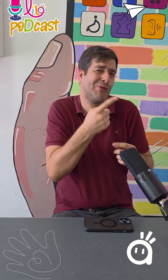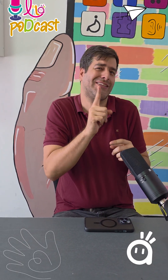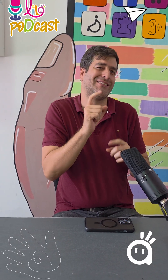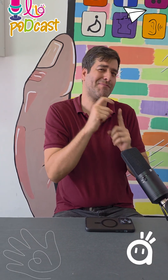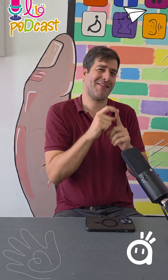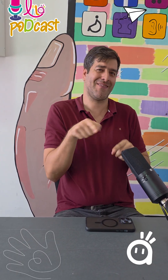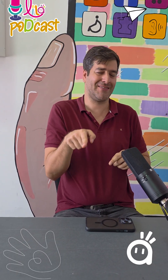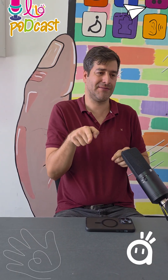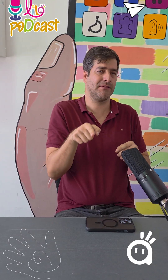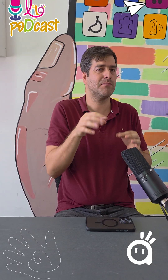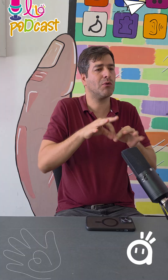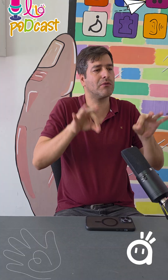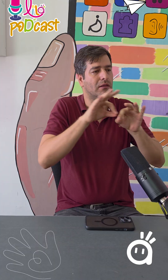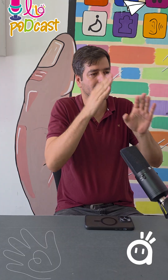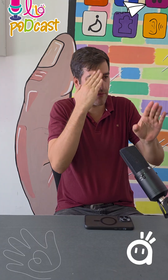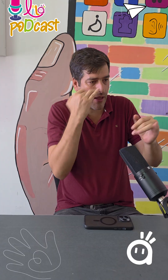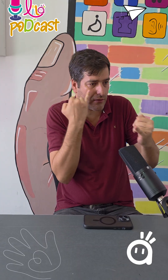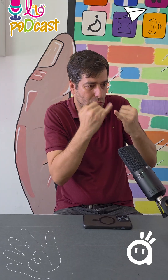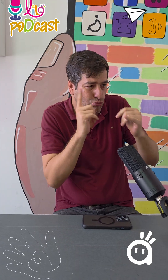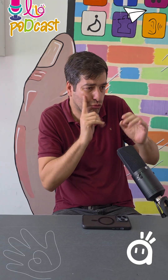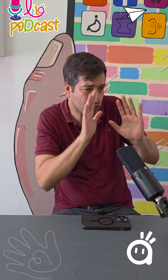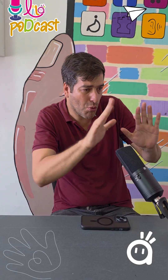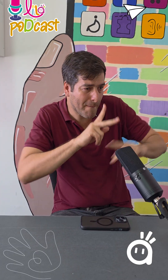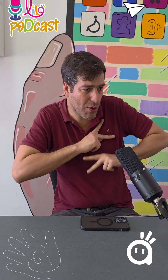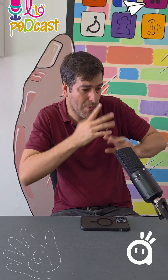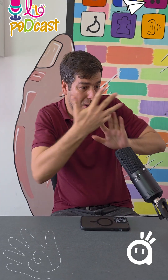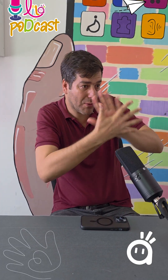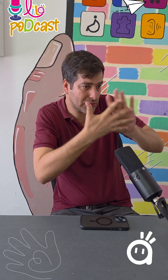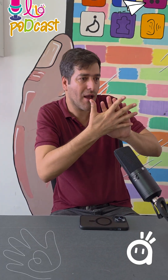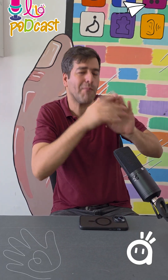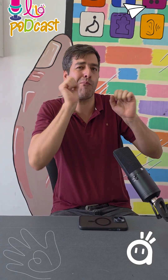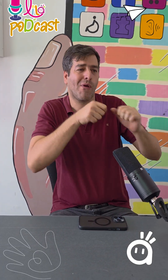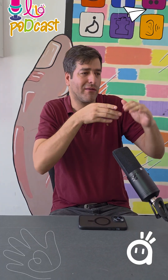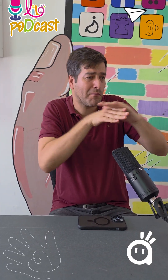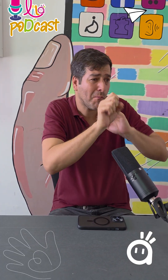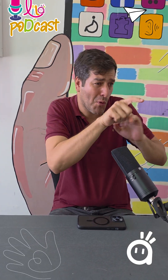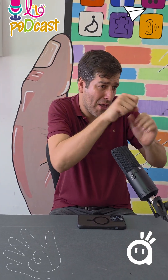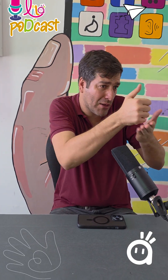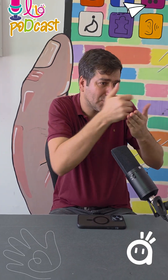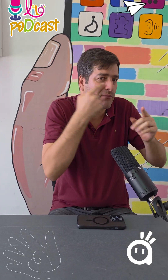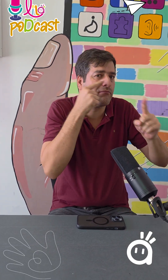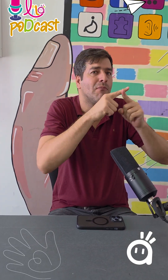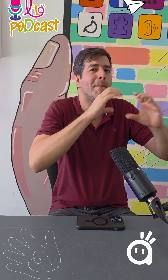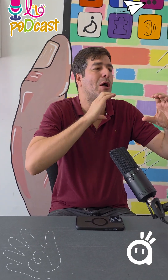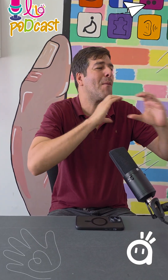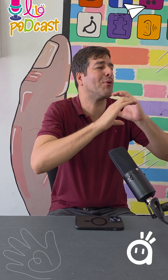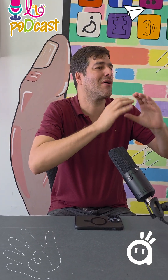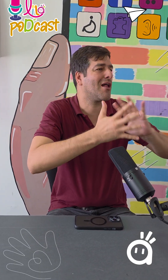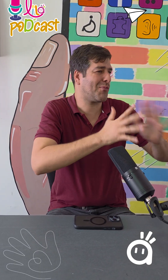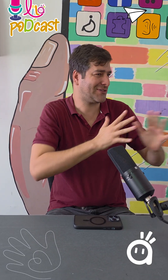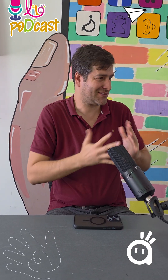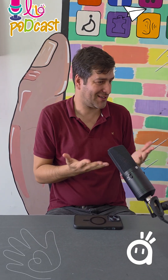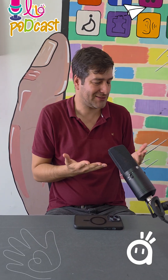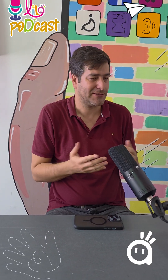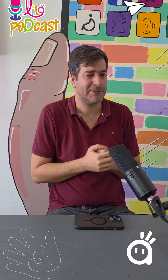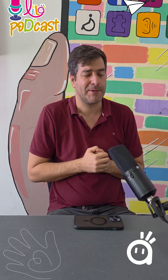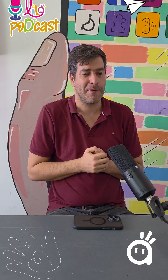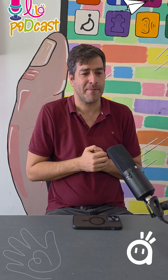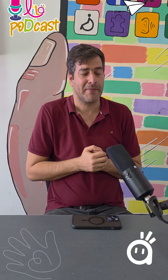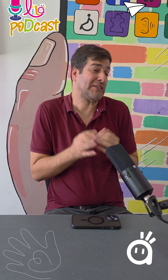especial, no, por lo contrario, ese no debe ser el mensaje. Debe ser totalmente distinto. Debemos mirar las capacidades que